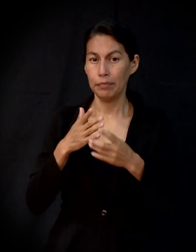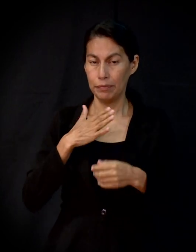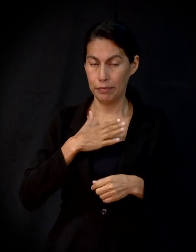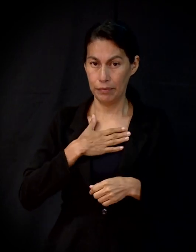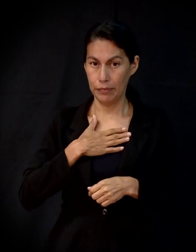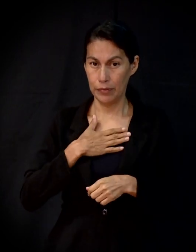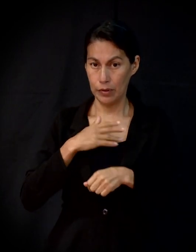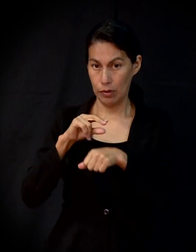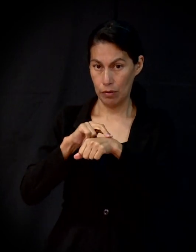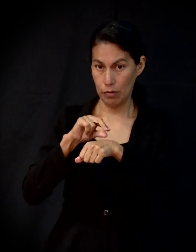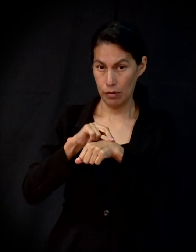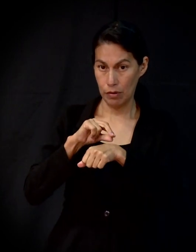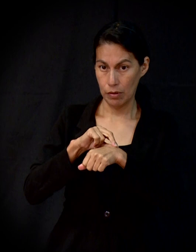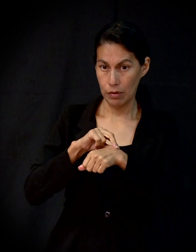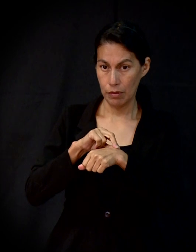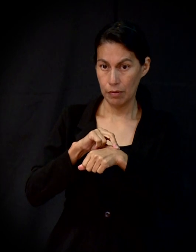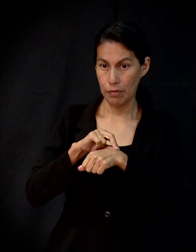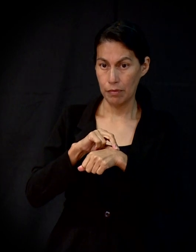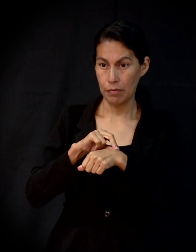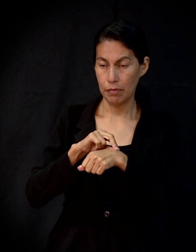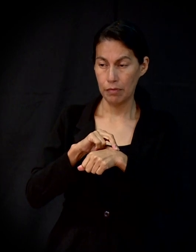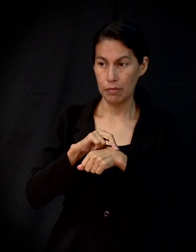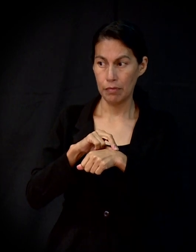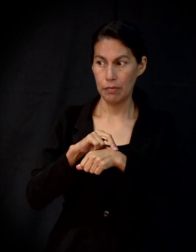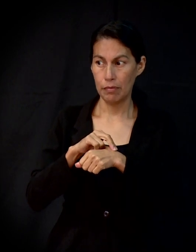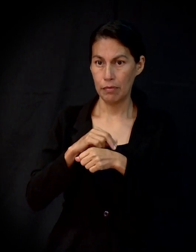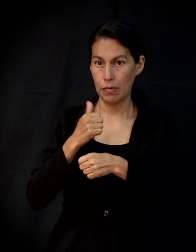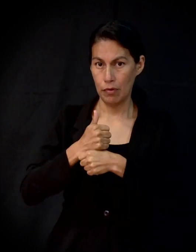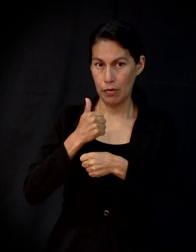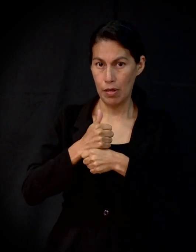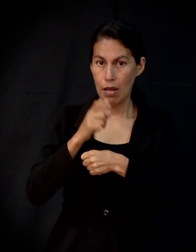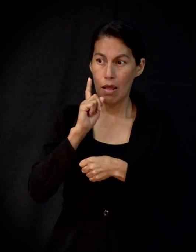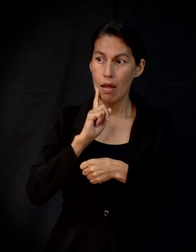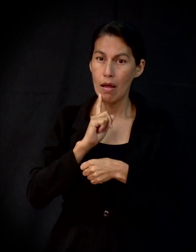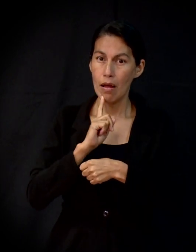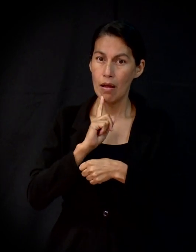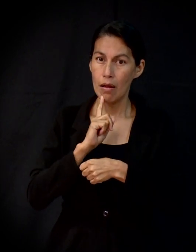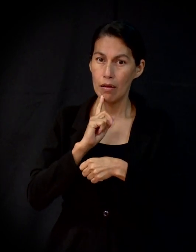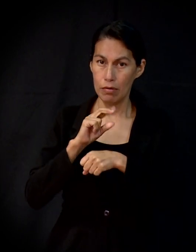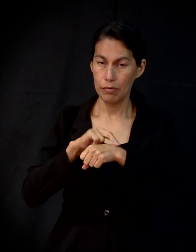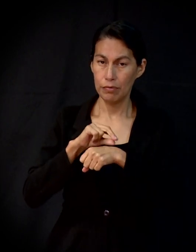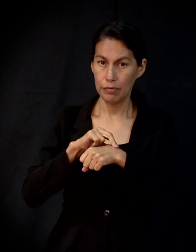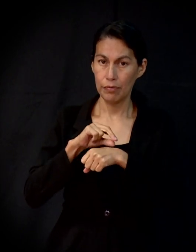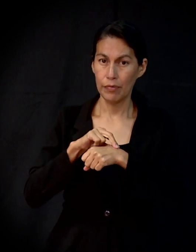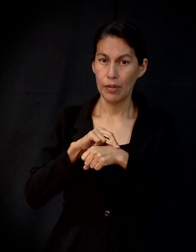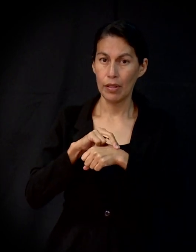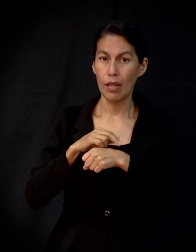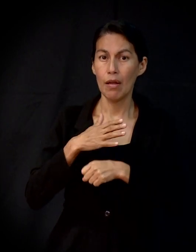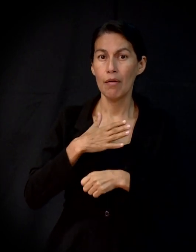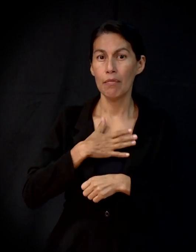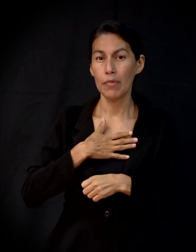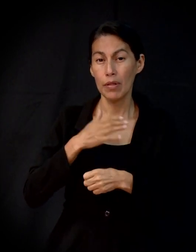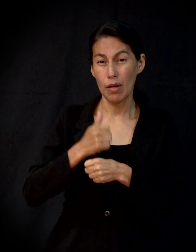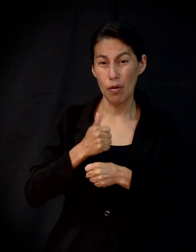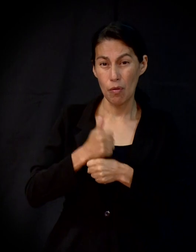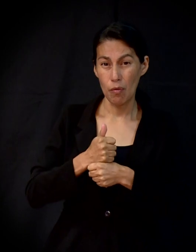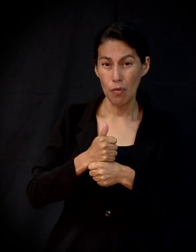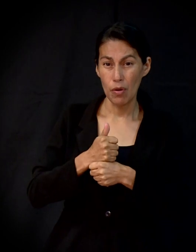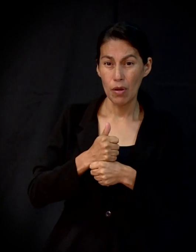Me pedí que se médico. Y aunque podía quedarse en su casa, ya que era buen doctor, tuve que